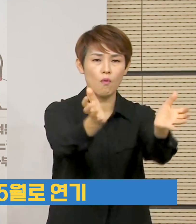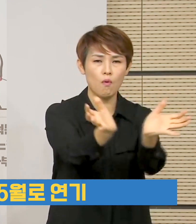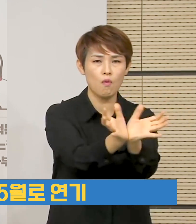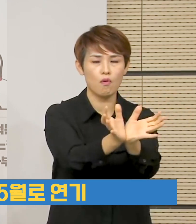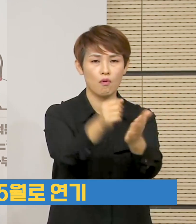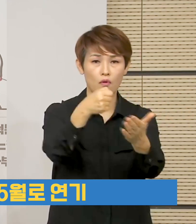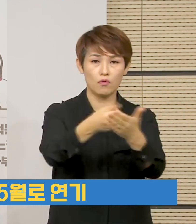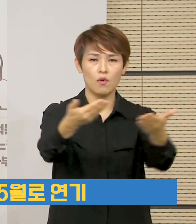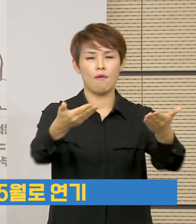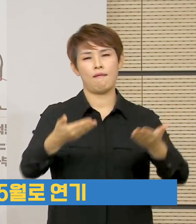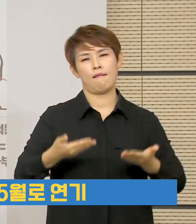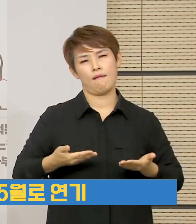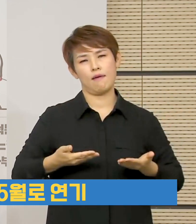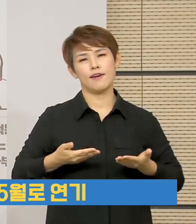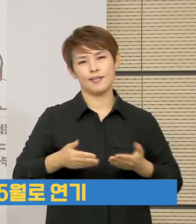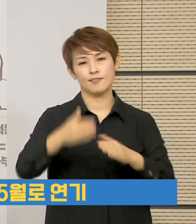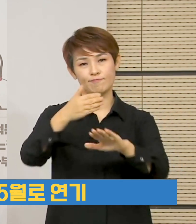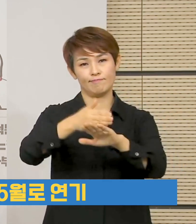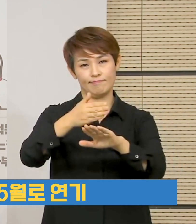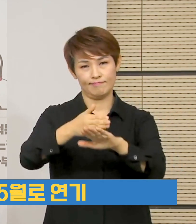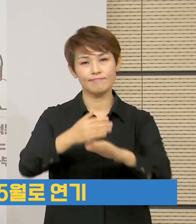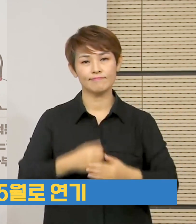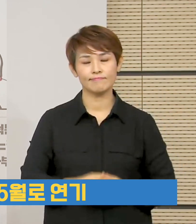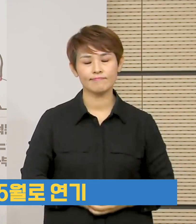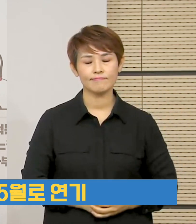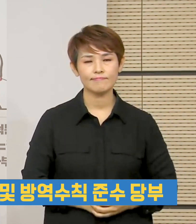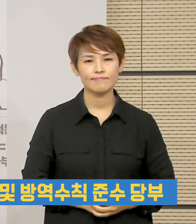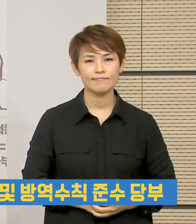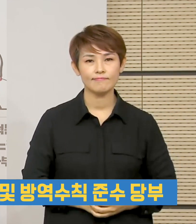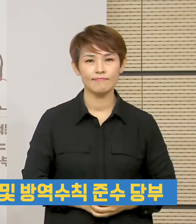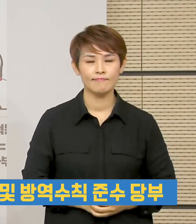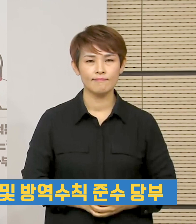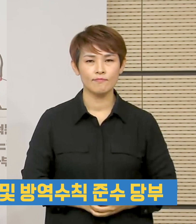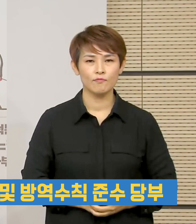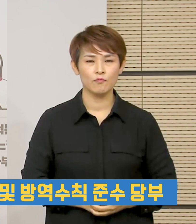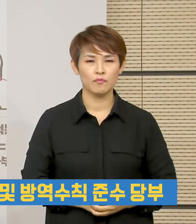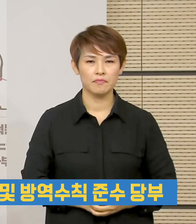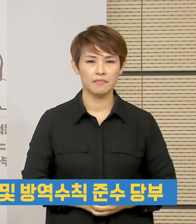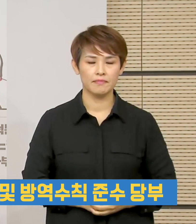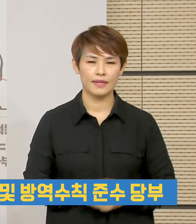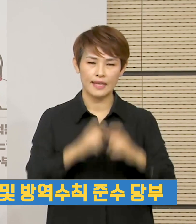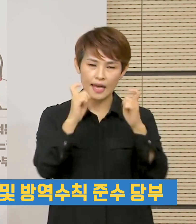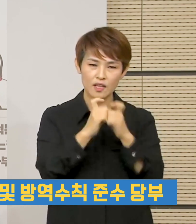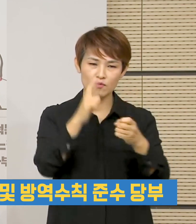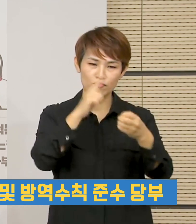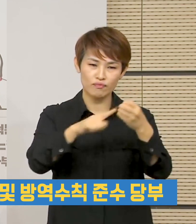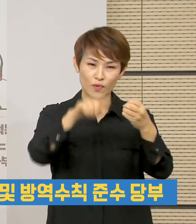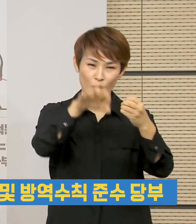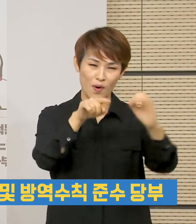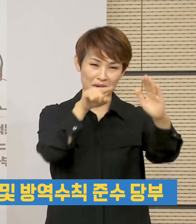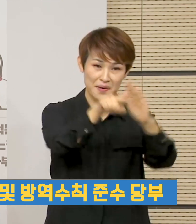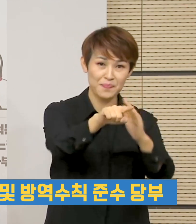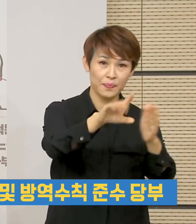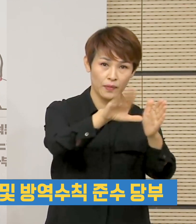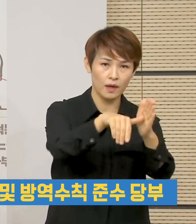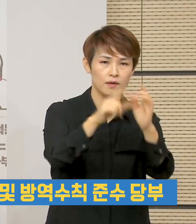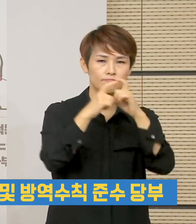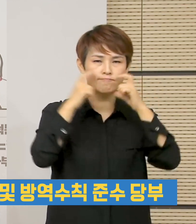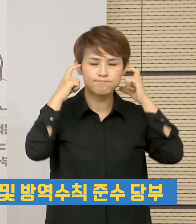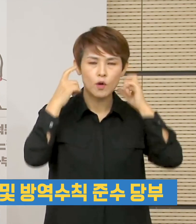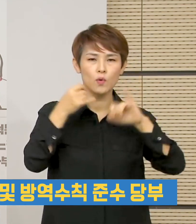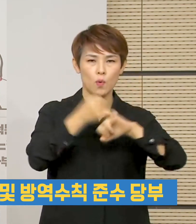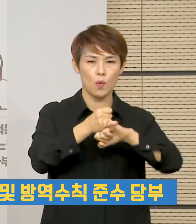열정에 다시한번 감사드립니다 개인적으로 사찰을 방문 하시는 경우에도 마스크 착용